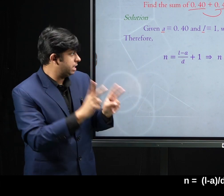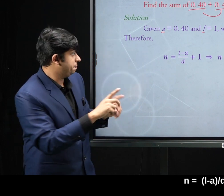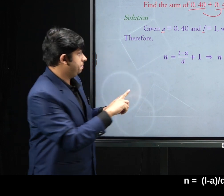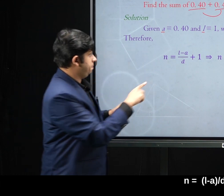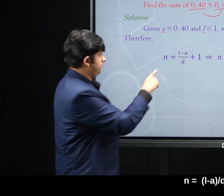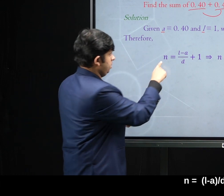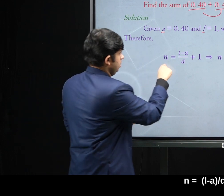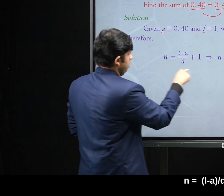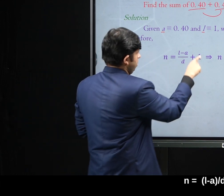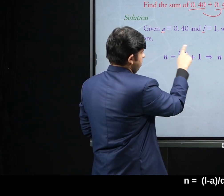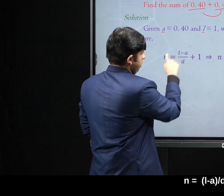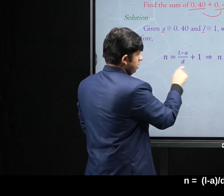మైనస్ a బై d ప్లస్ 1.